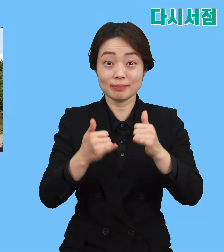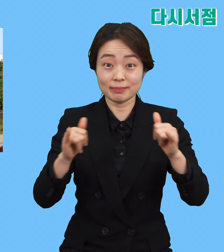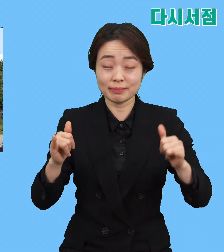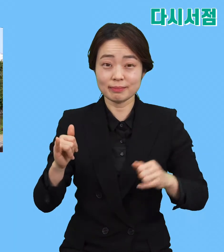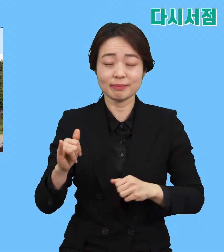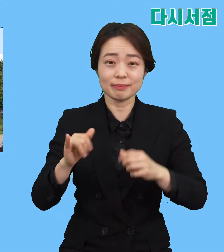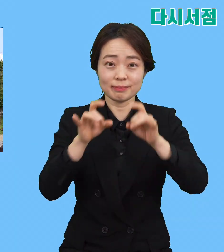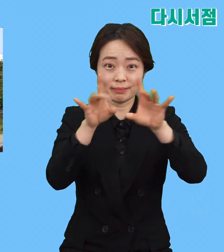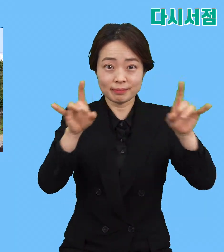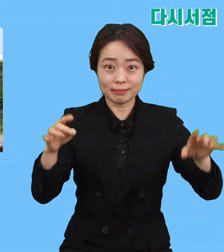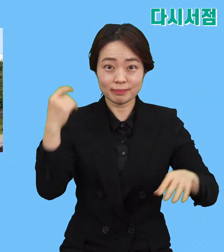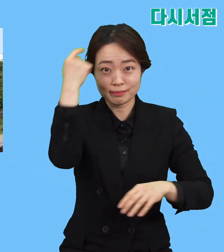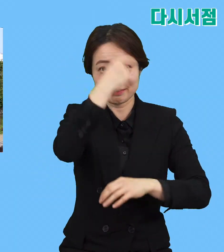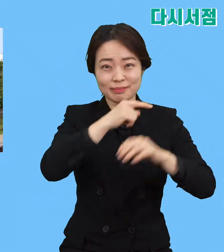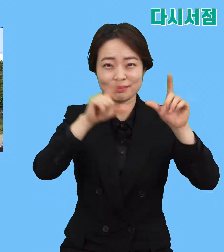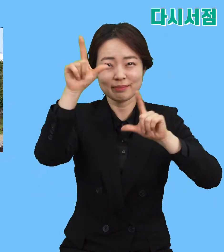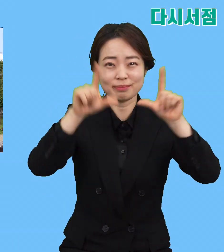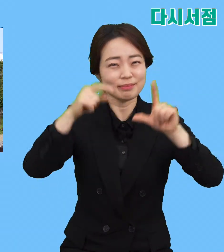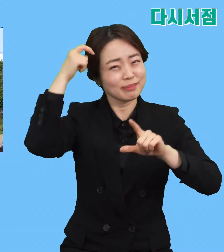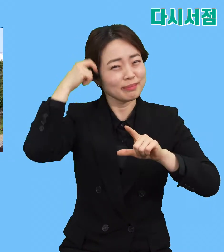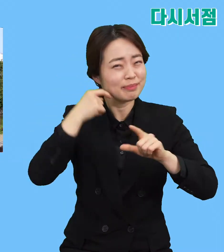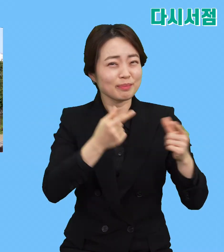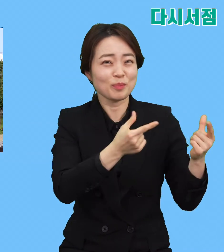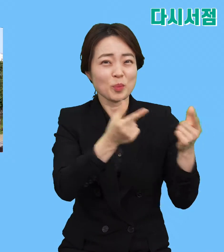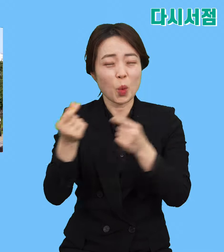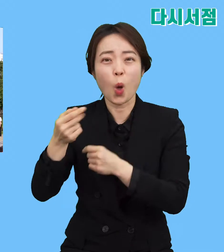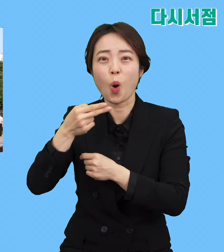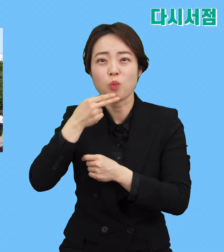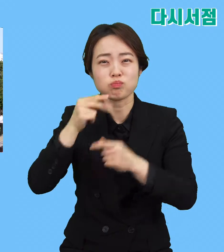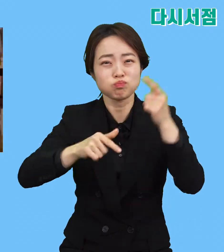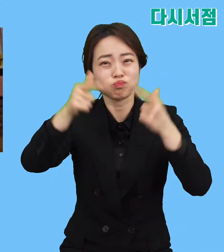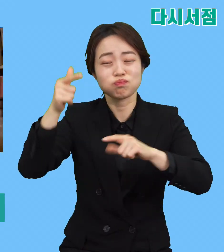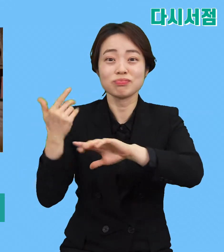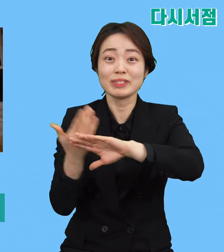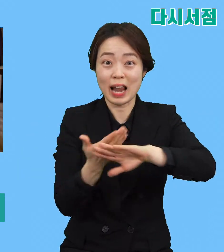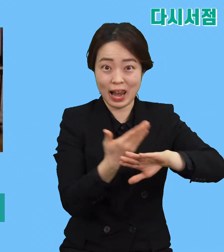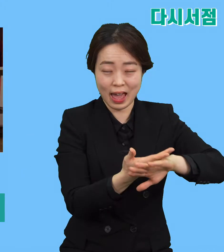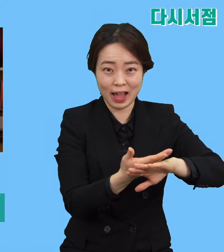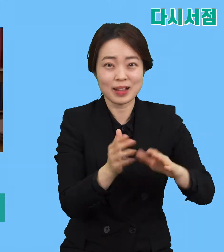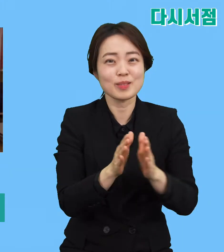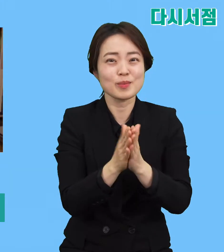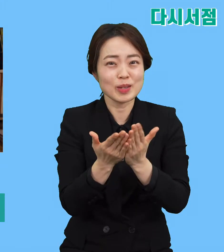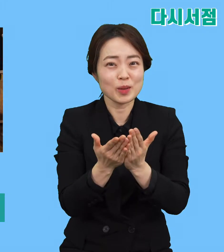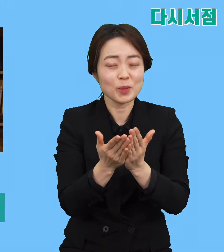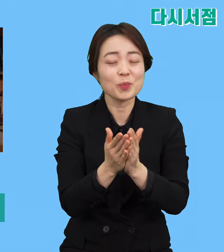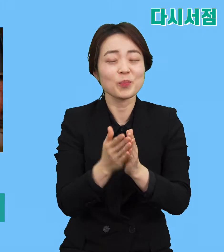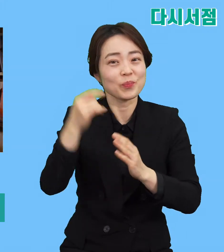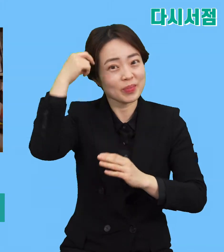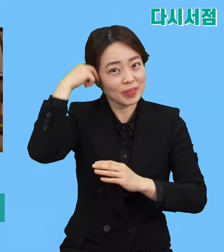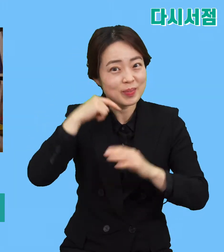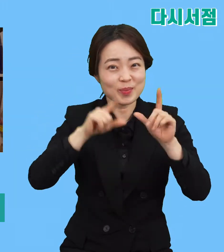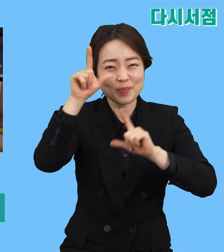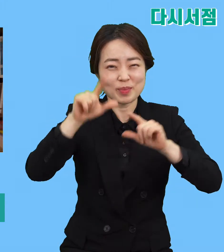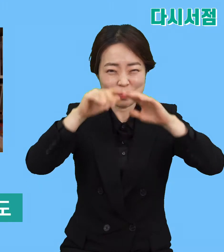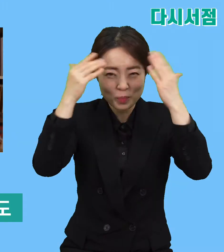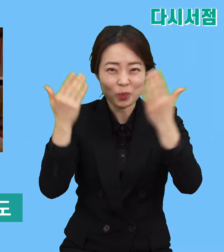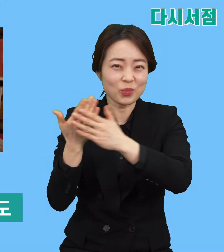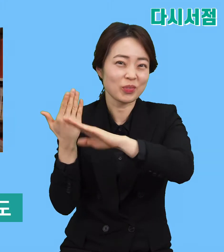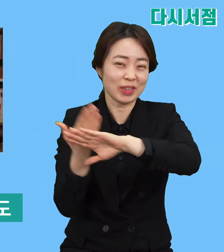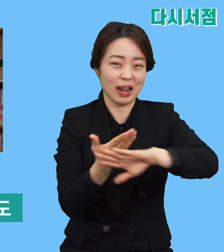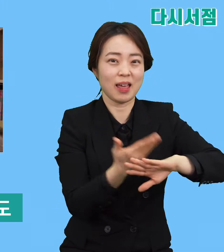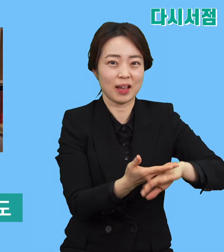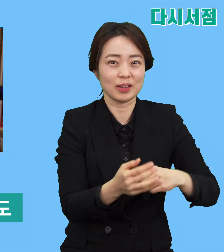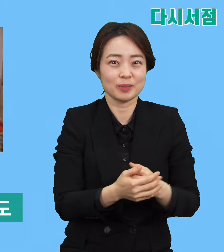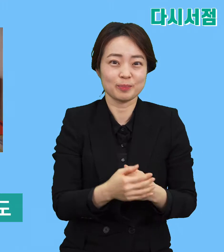사람들은 저마다 다른 이미지와 느낌을 가지고 있습니다. 책 역시도 마찬가지입니다.